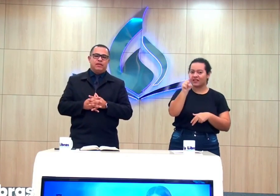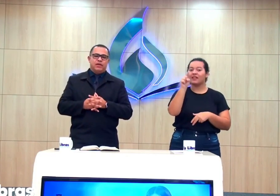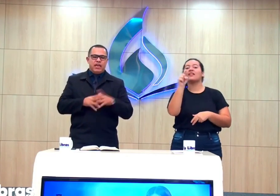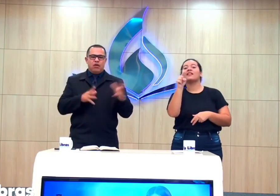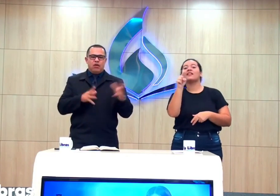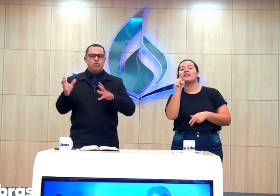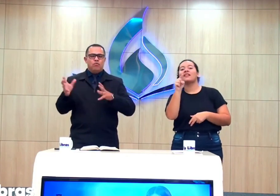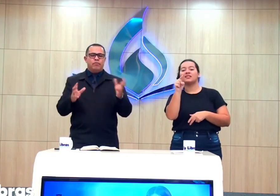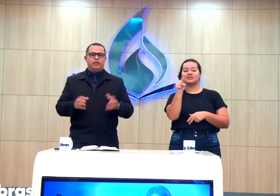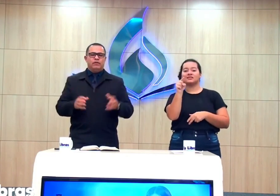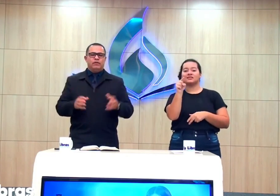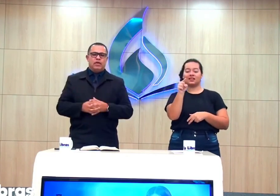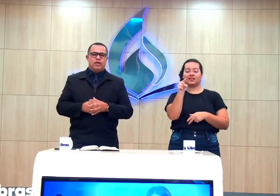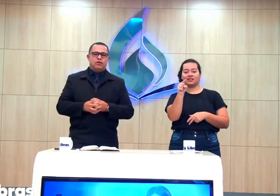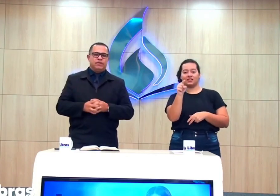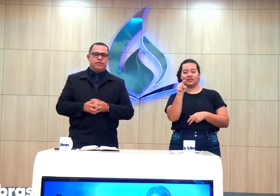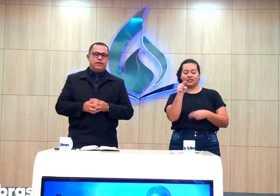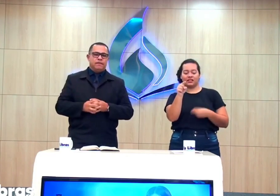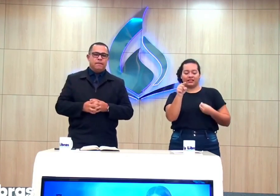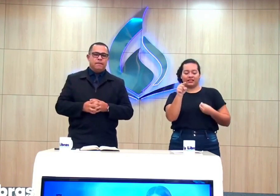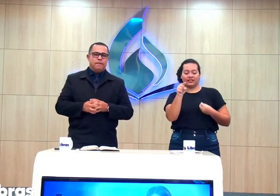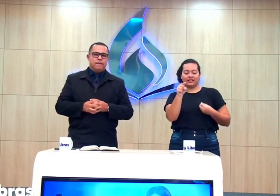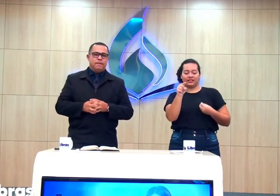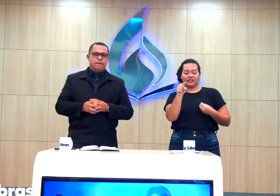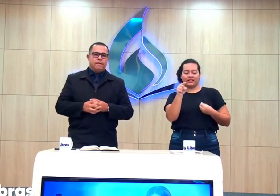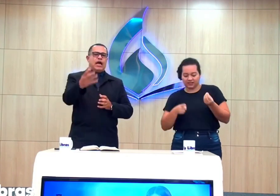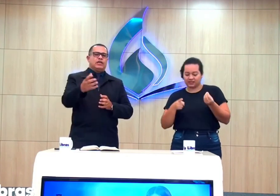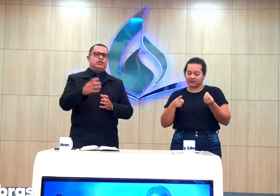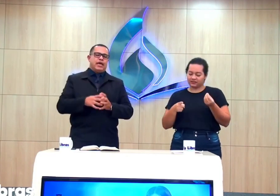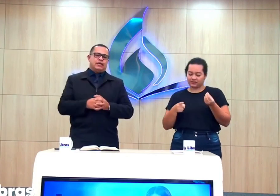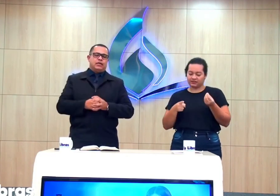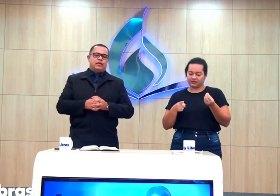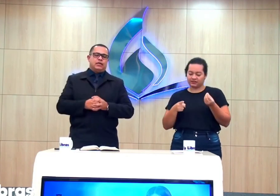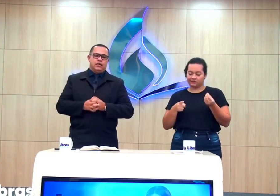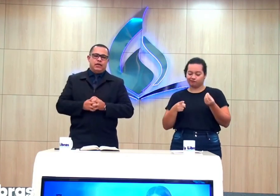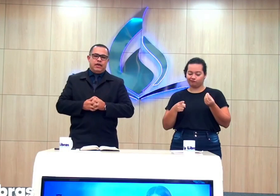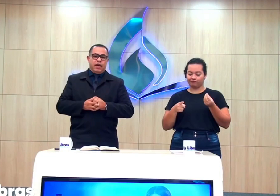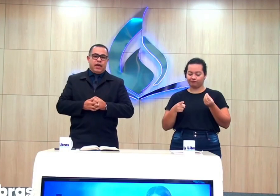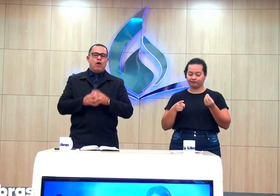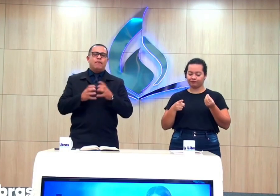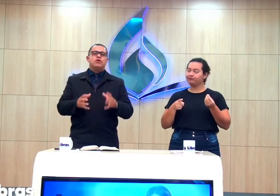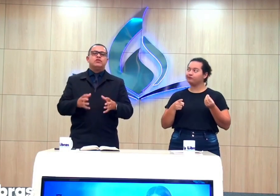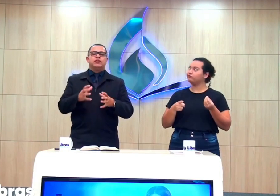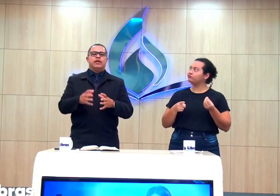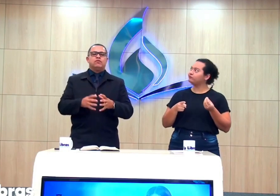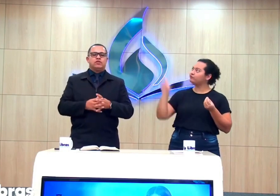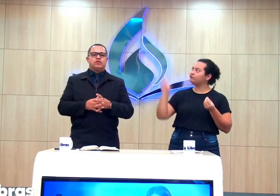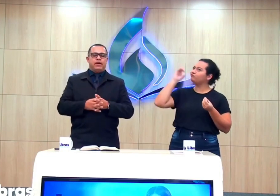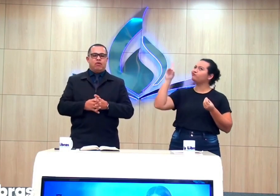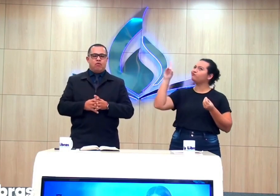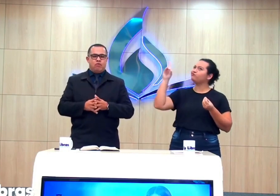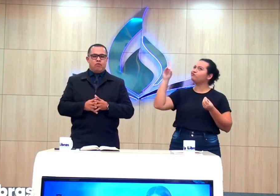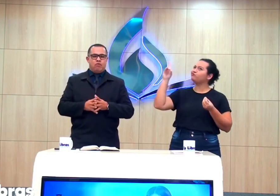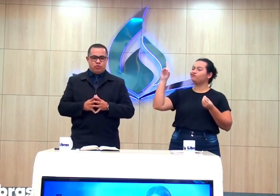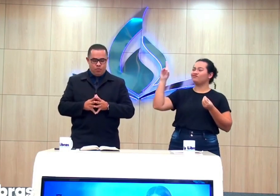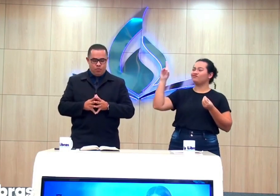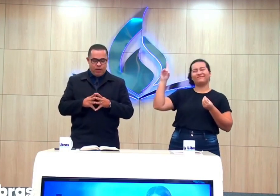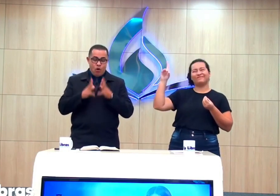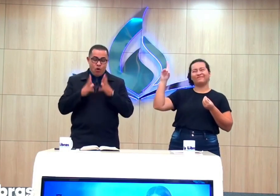palavra, em algum momento da sua vida, você colocar em xeque o amor de Deus para